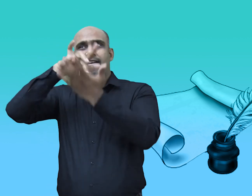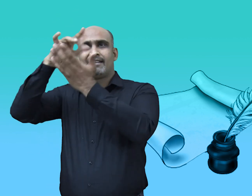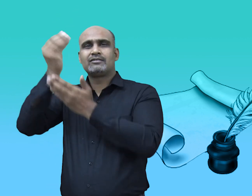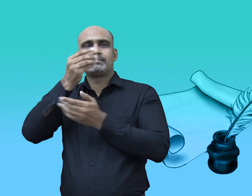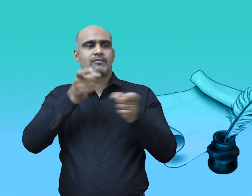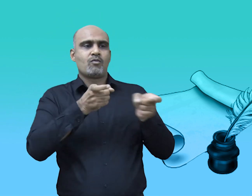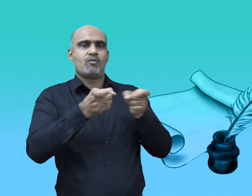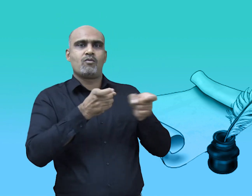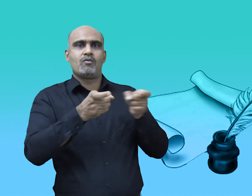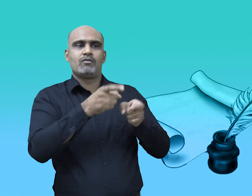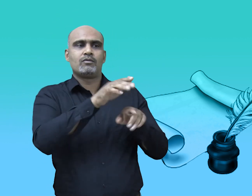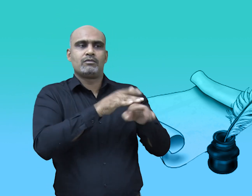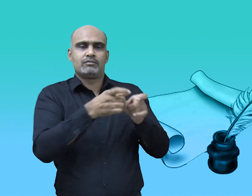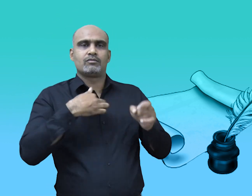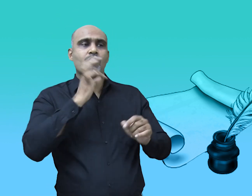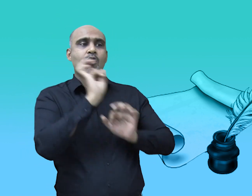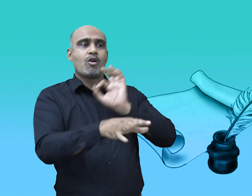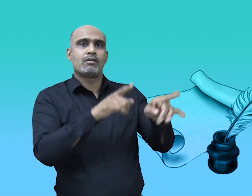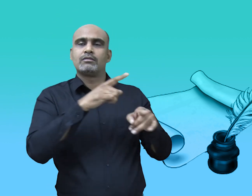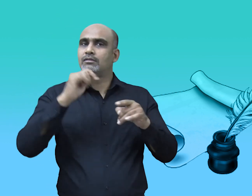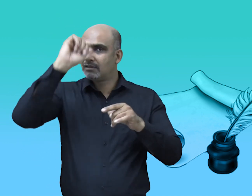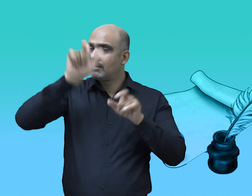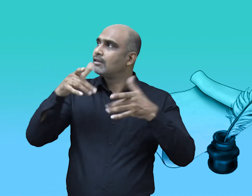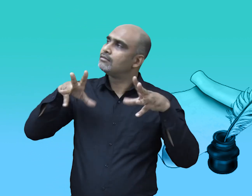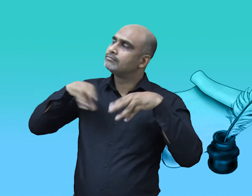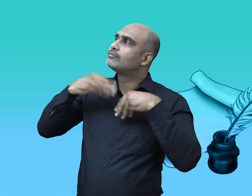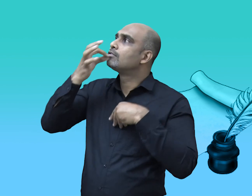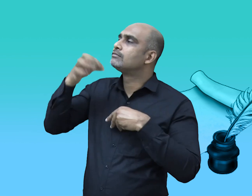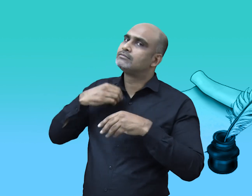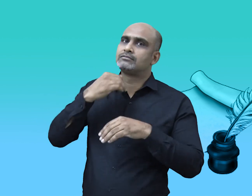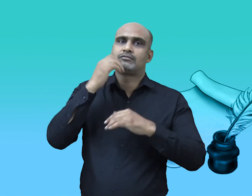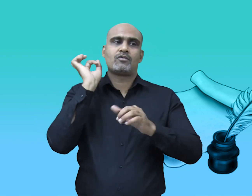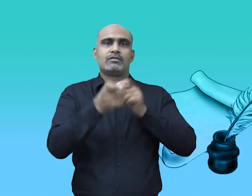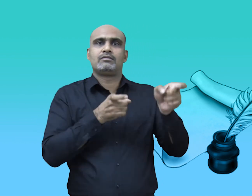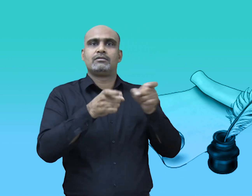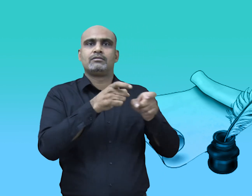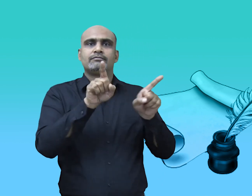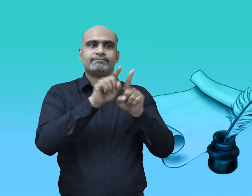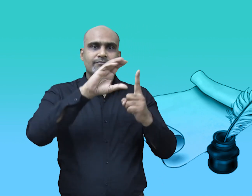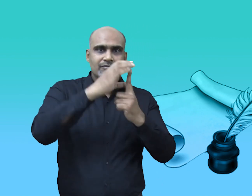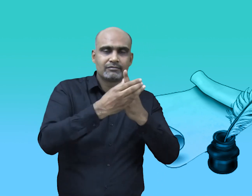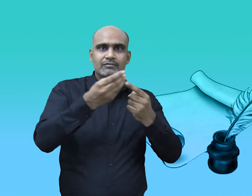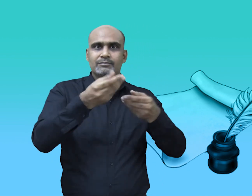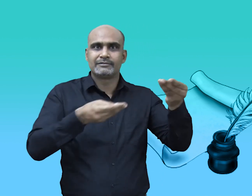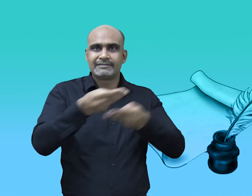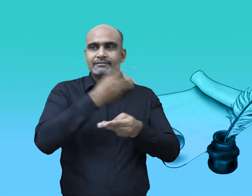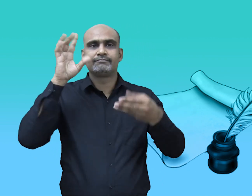सके और वे अपने देश को और विकसित बनाने के लिए उन विकासशील देश के लोगों का व्यापार के माध्यम